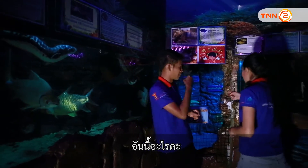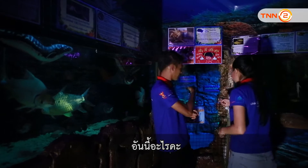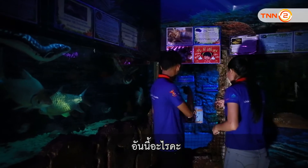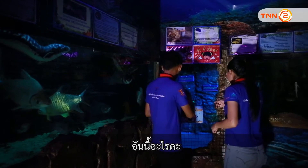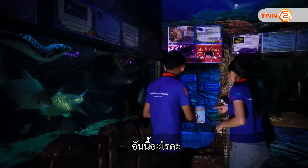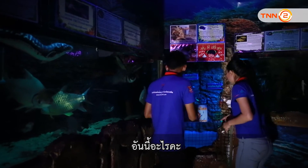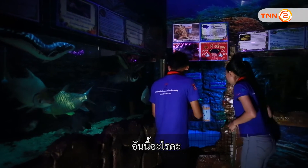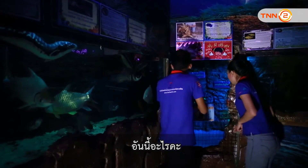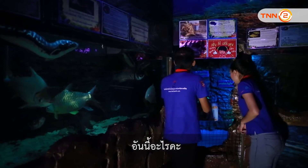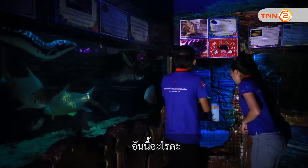ไรอ่ะ